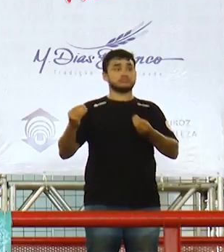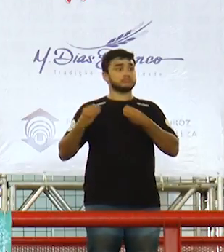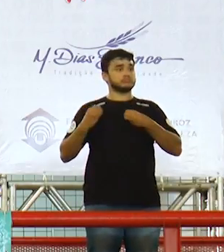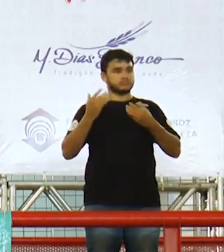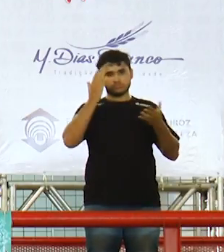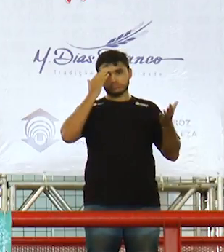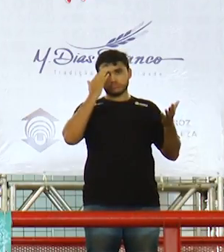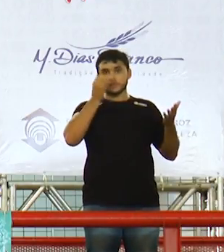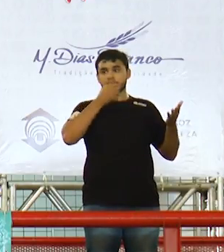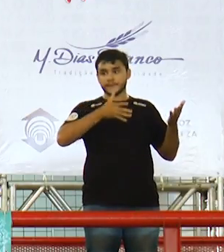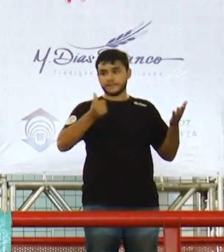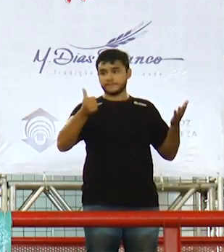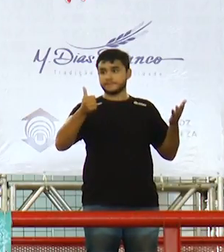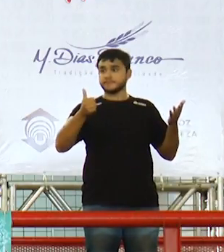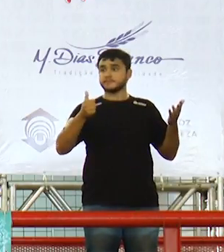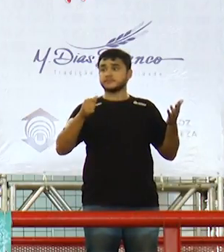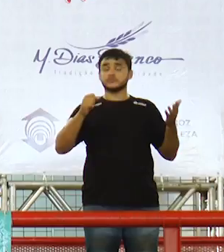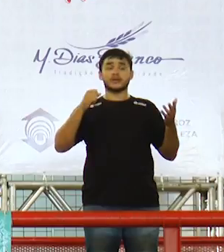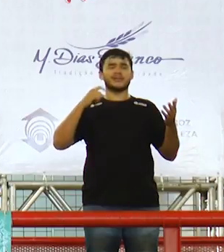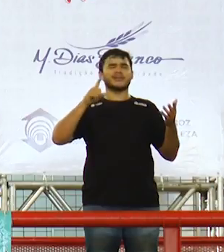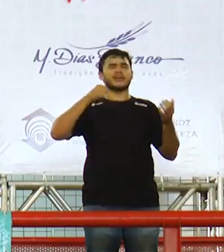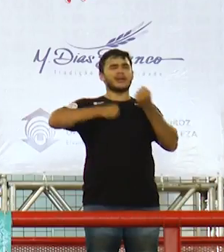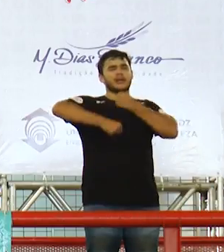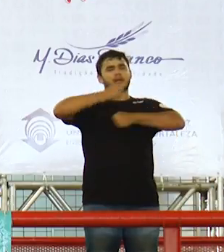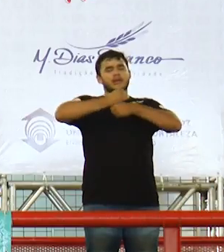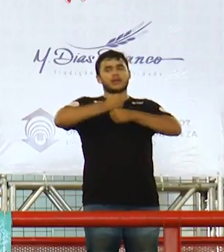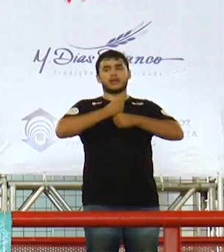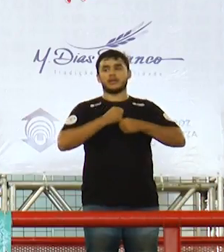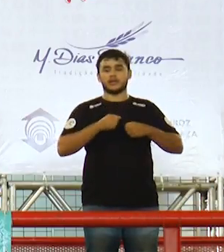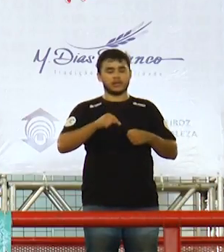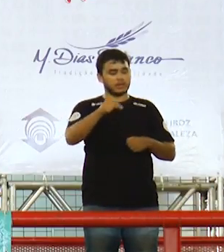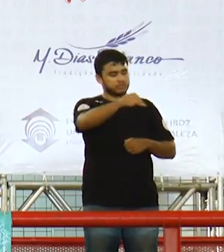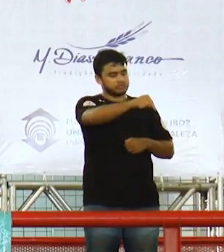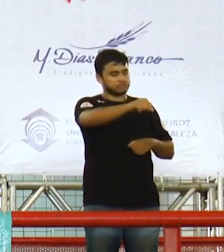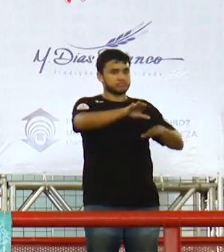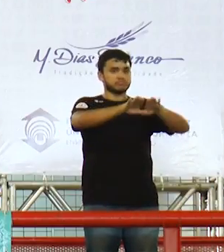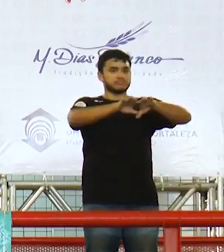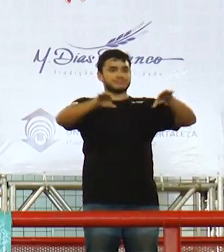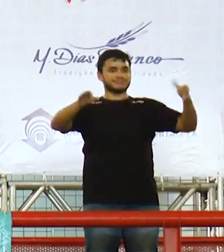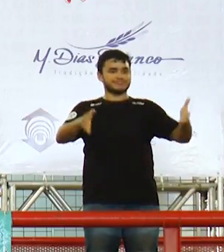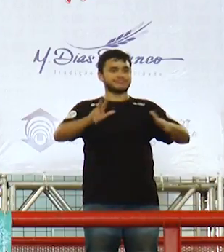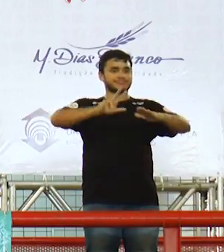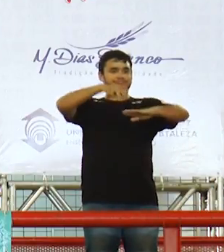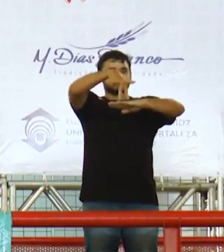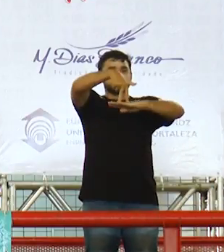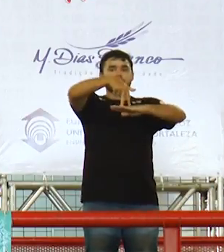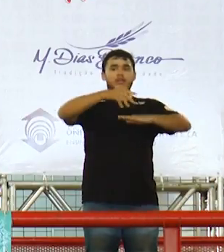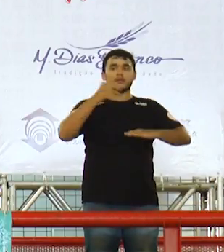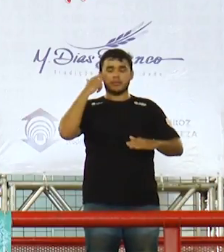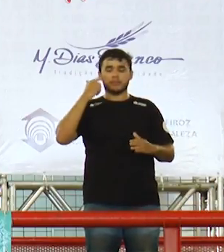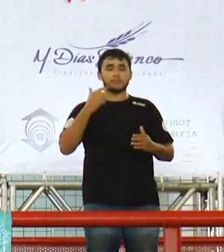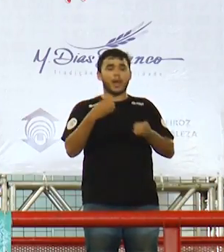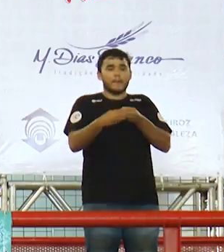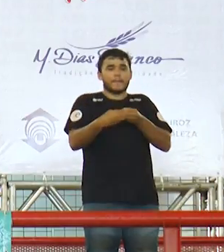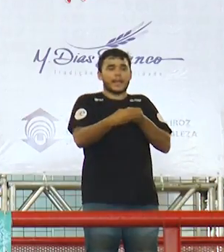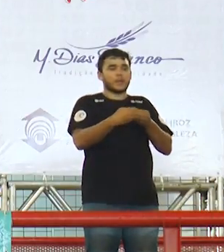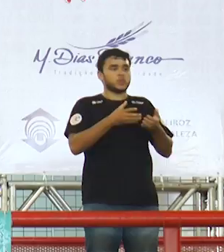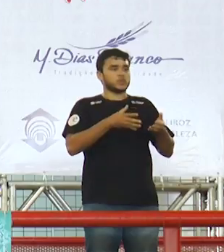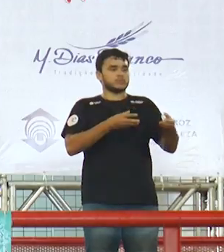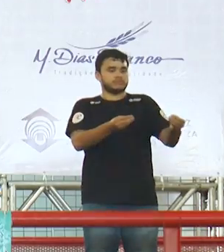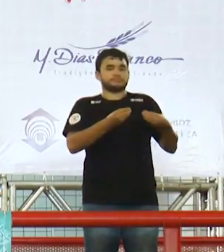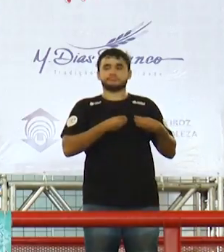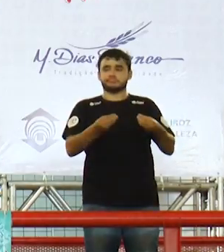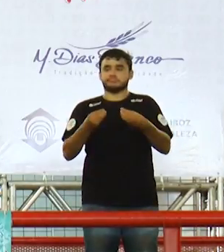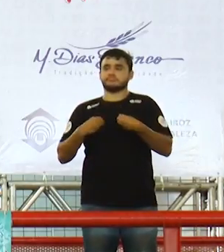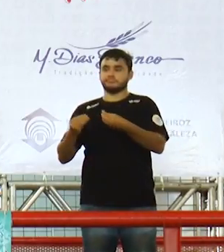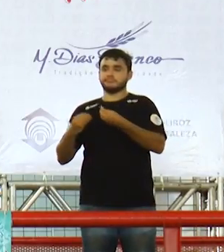dúvida até aqui, porque até o ano passado o palco era mais embaixo, então a própria pessoa trazia o bilhetinho